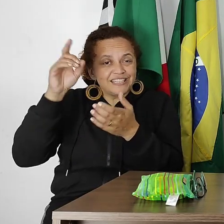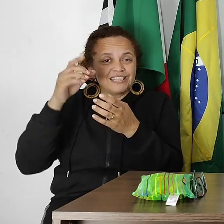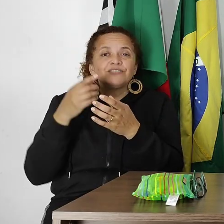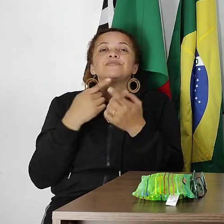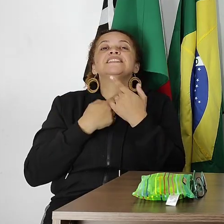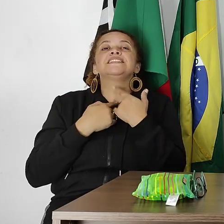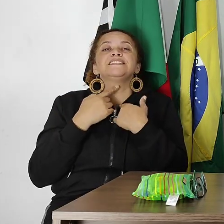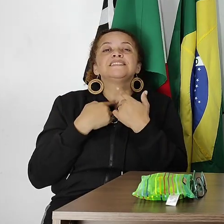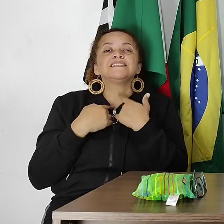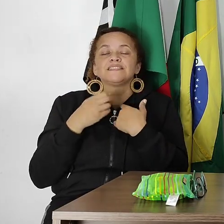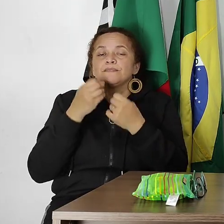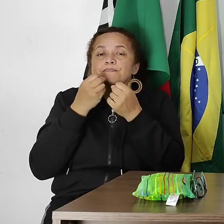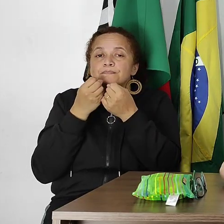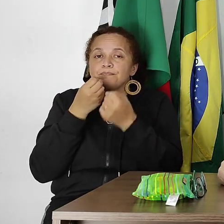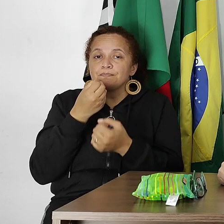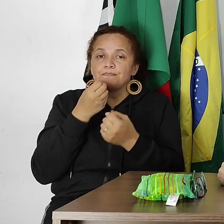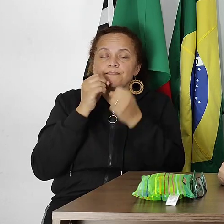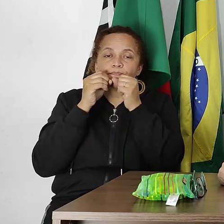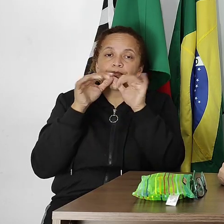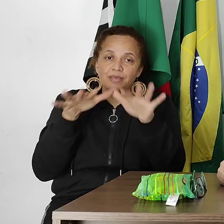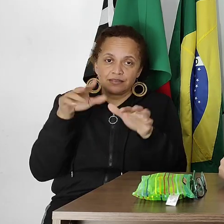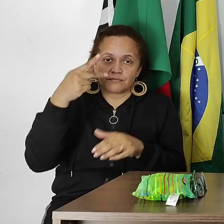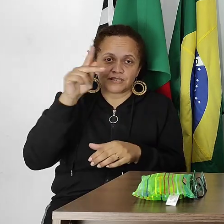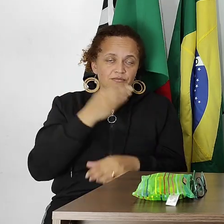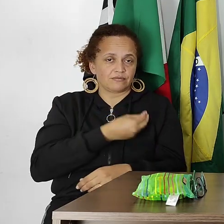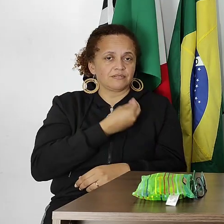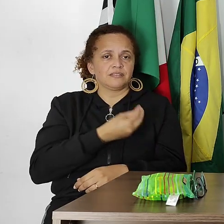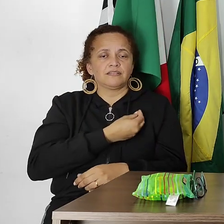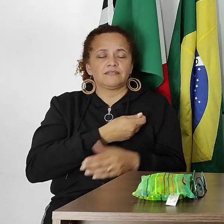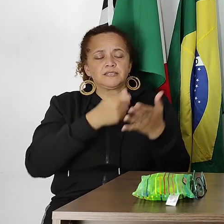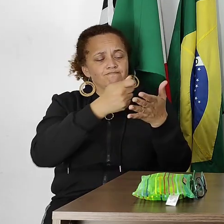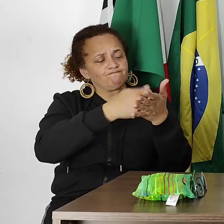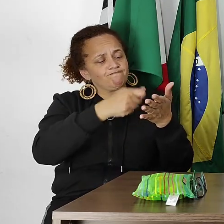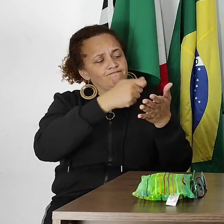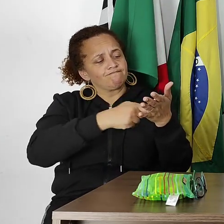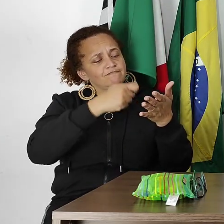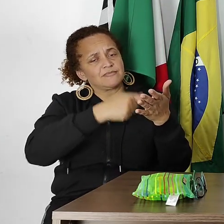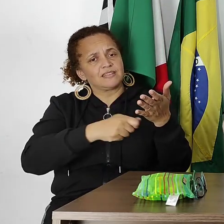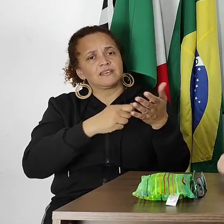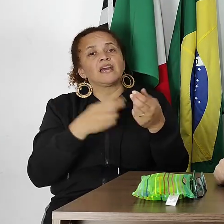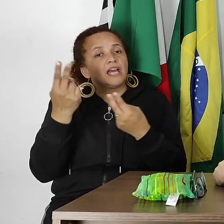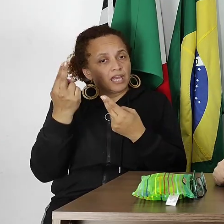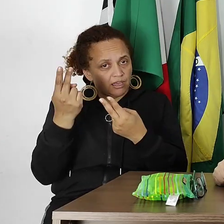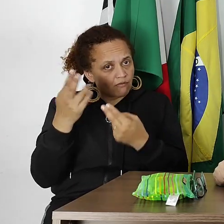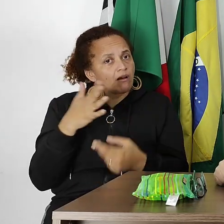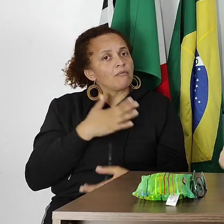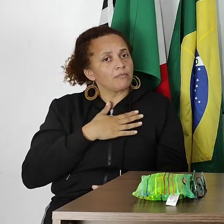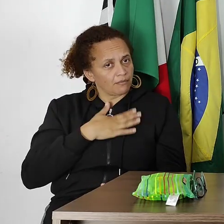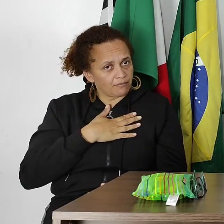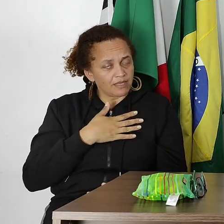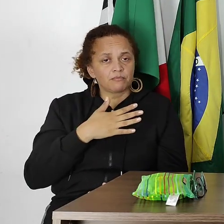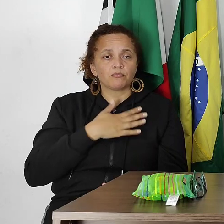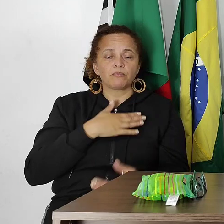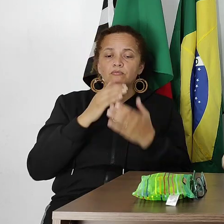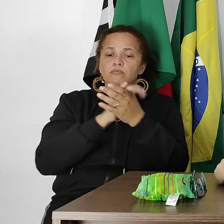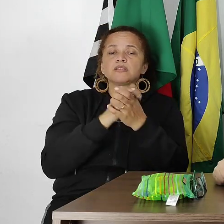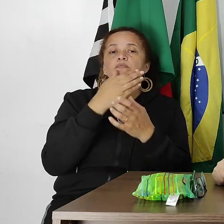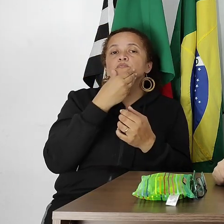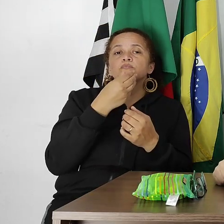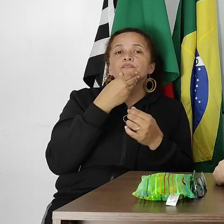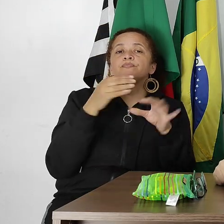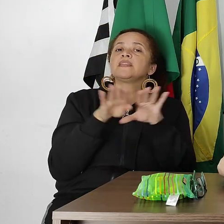tem um propósito, um plano de vida para você. Assim como ele tinha para mim, para o meu marido, para o meu filho. E ele tem para